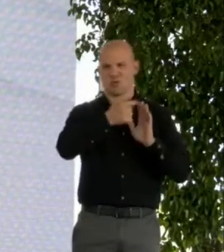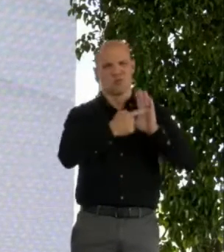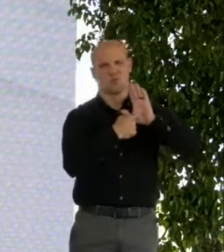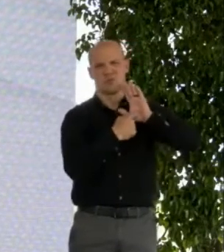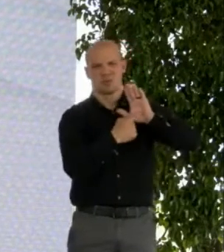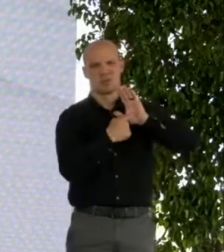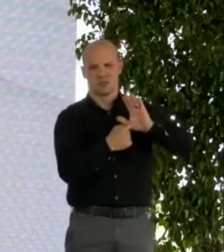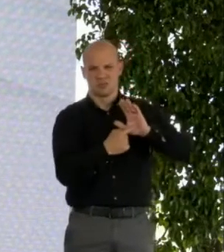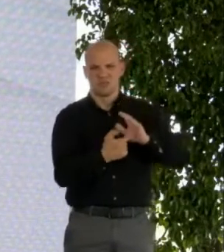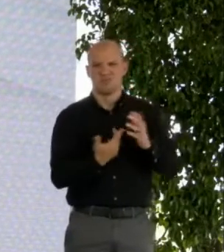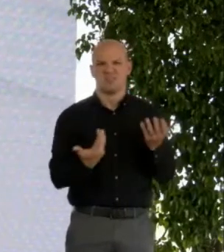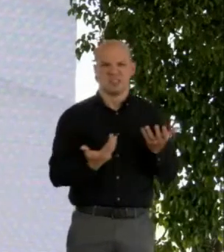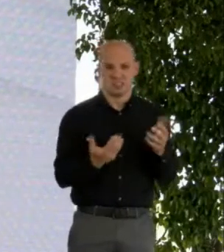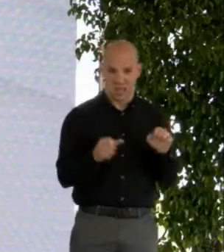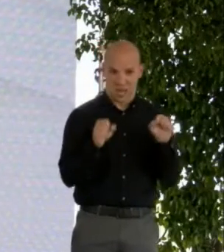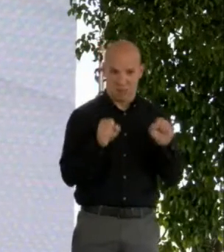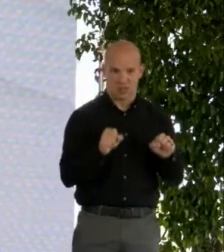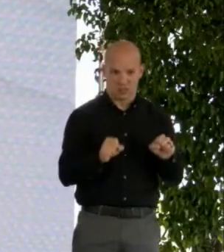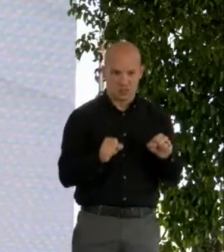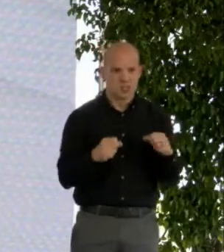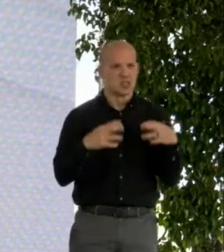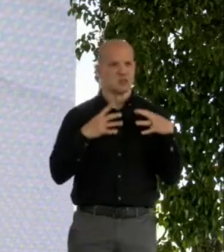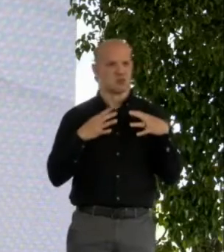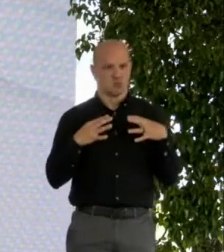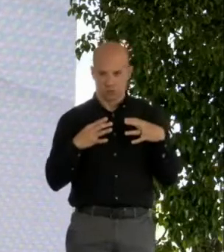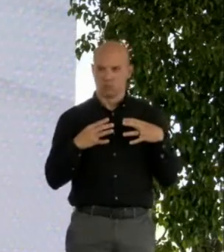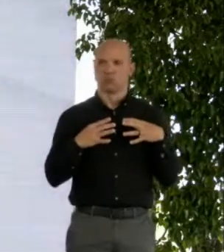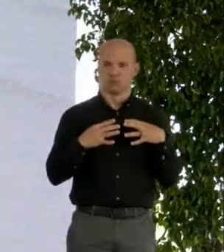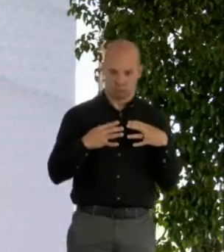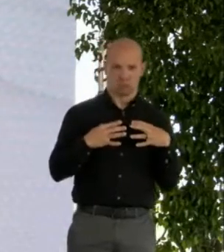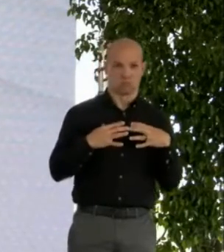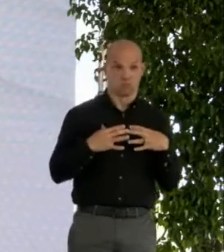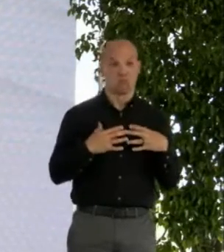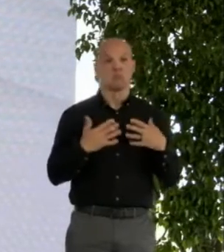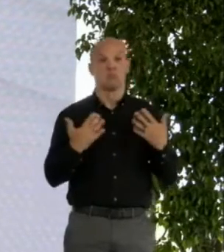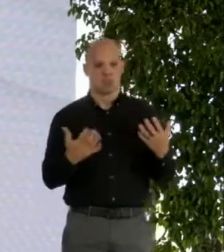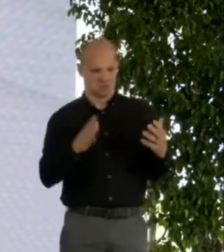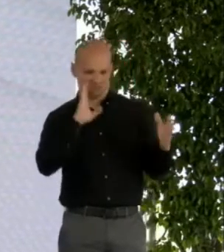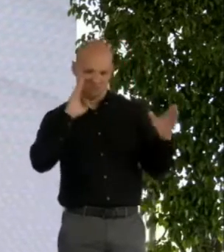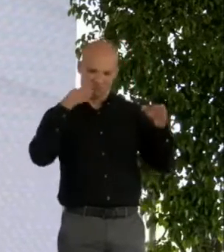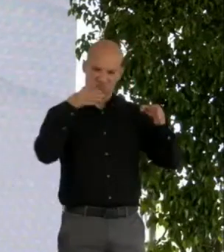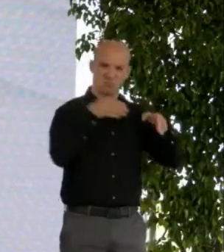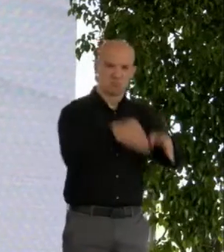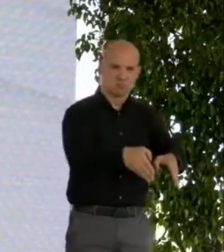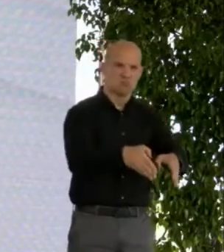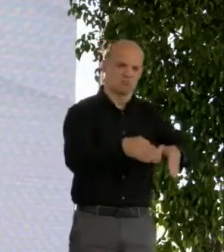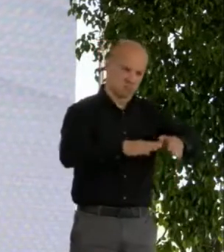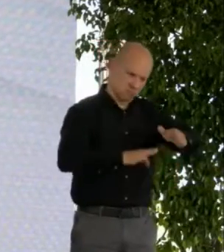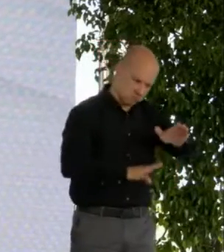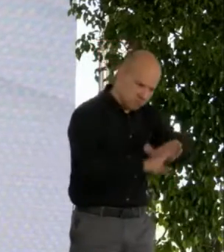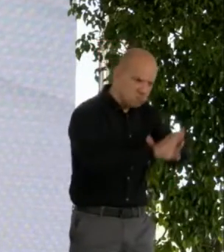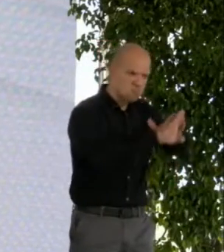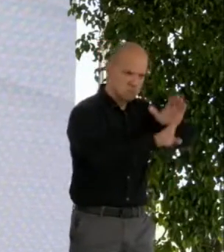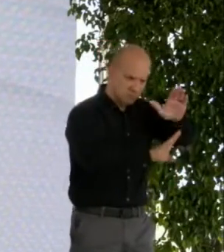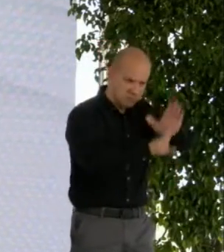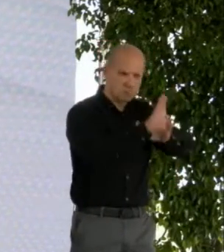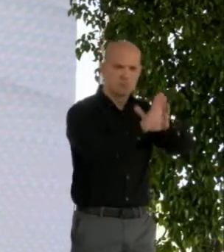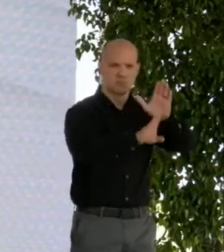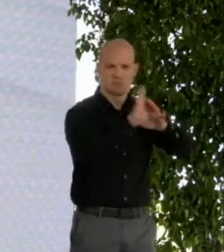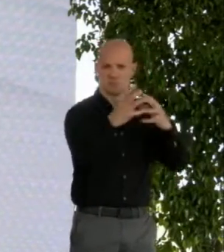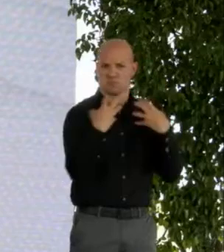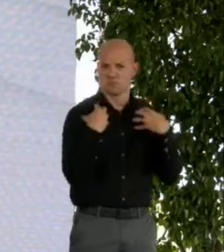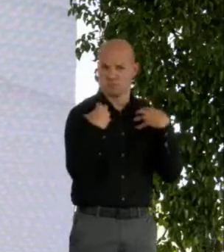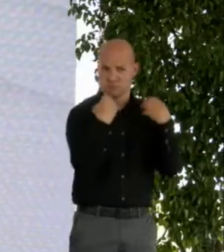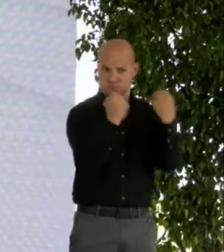del potencial que tiene nuestro turismo, el cual ha estado inmerso en franca recuperación y crecimiento